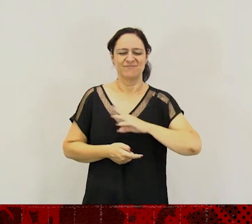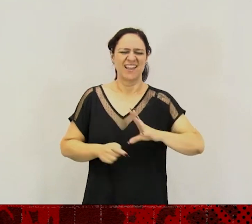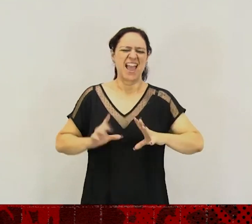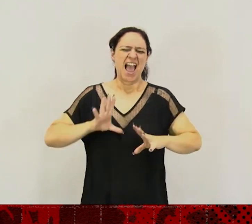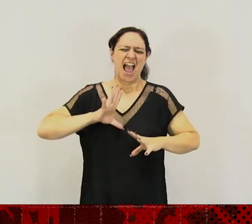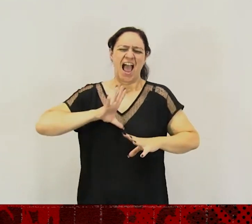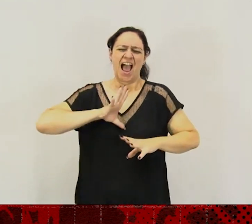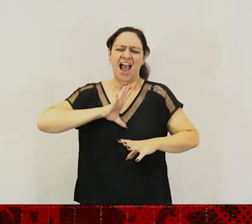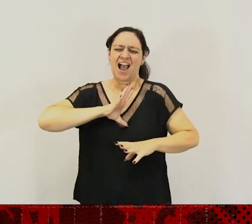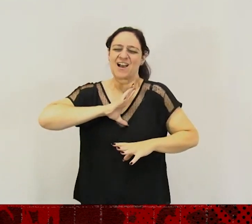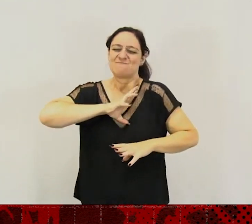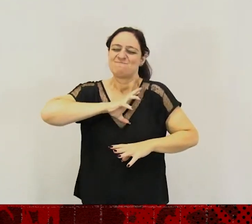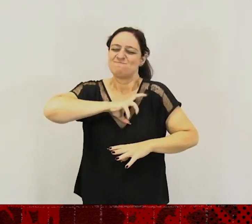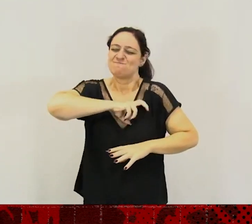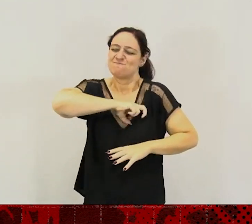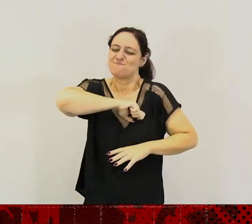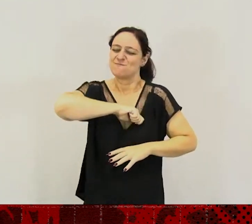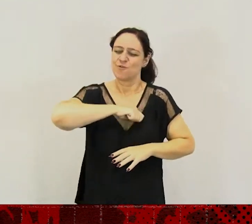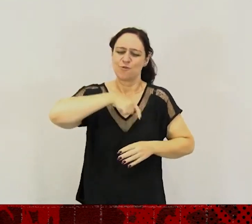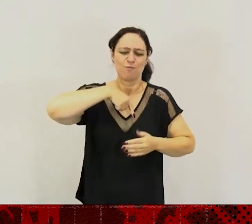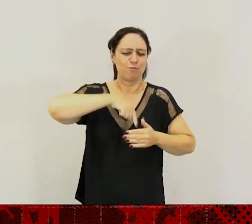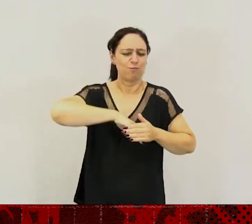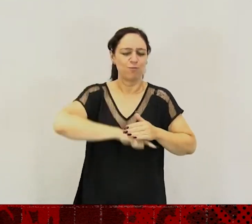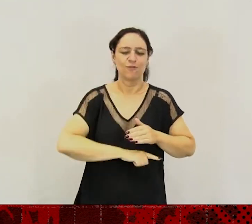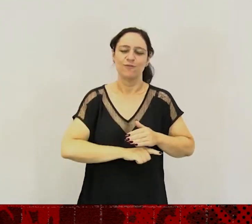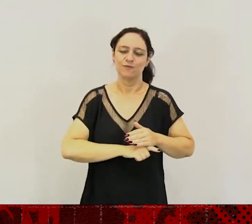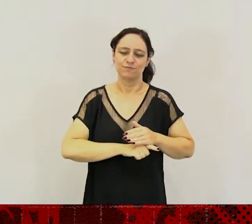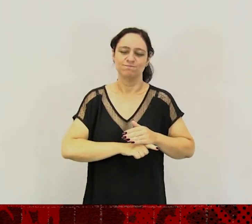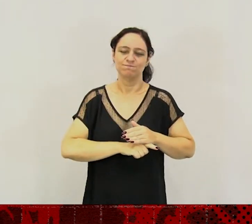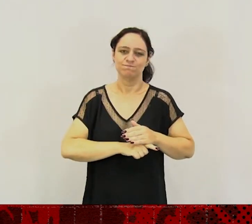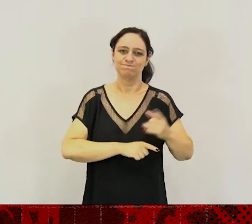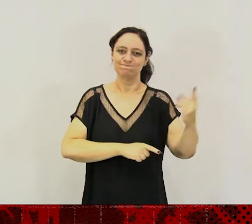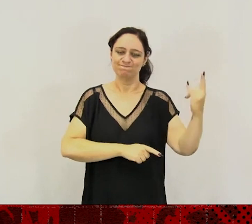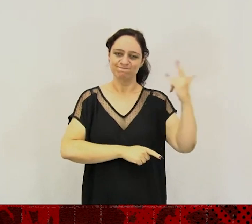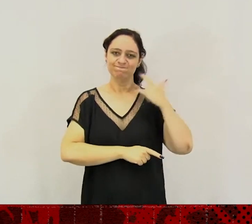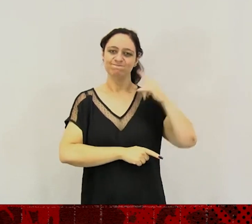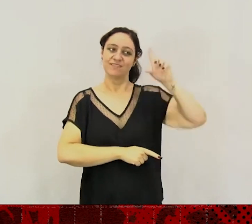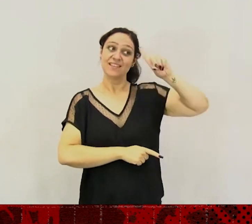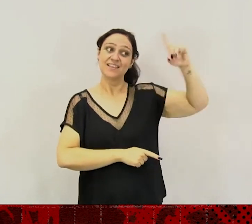grande amor com que nos amou.